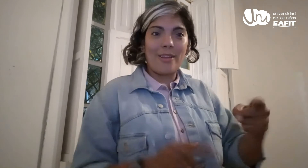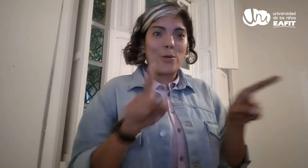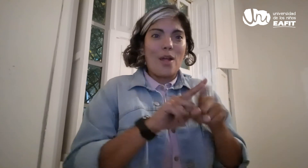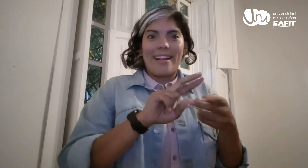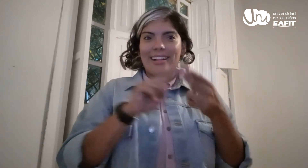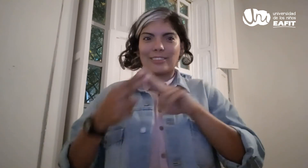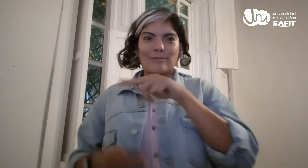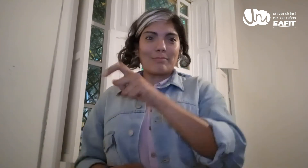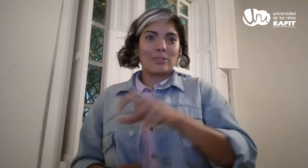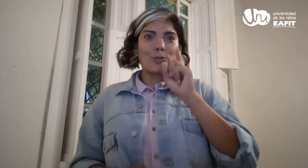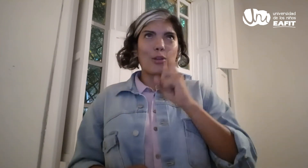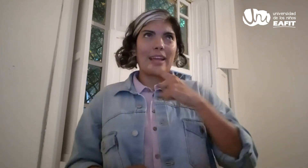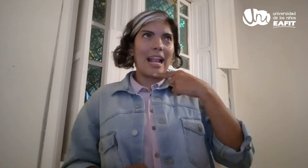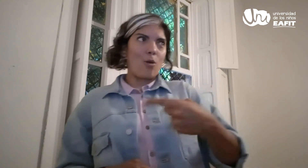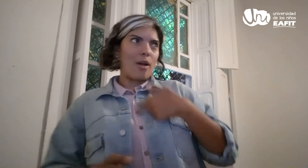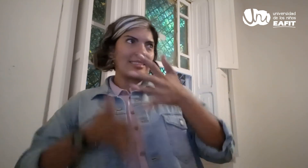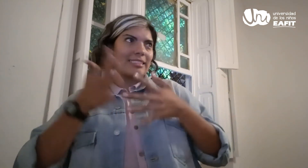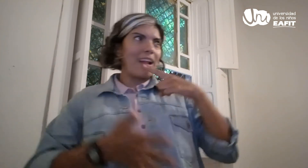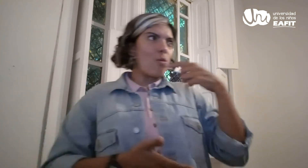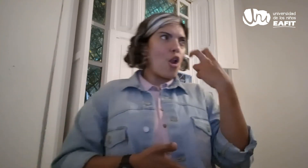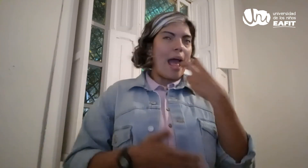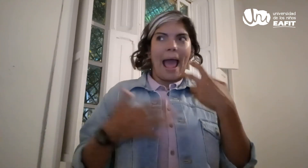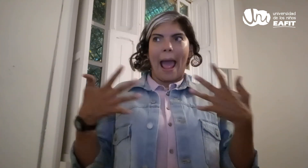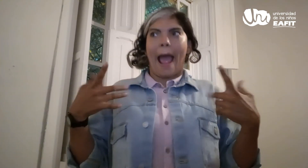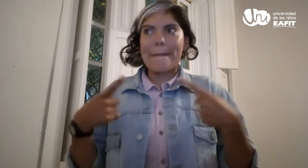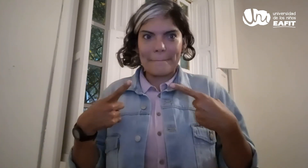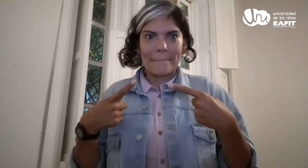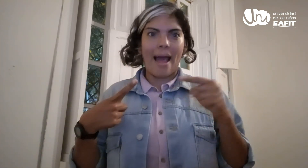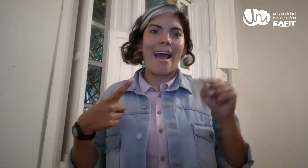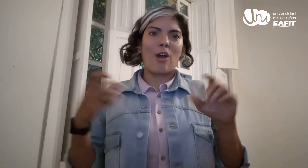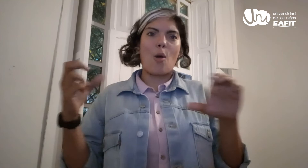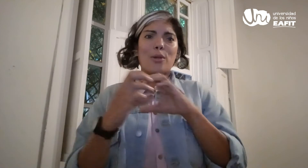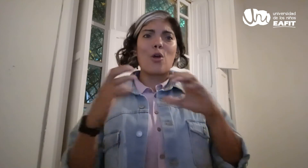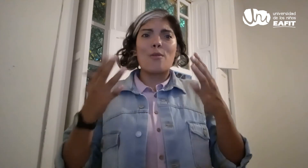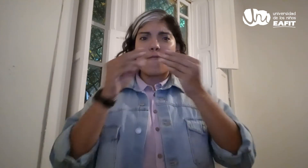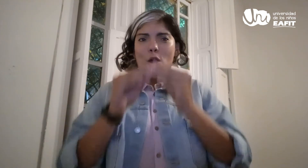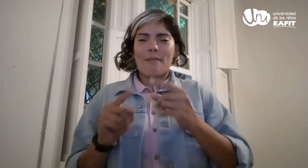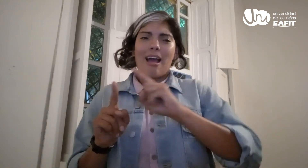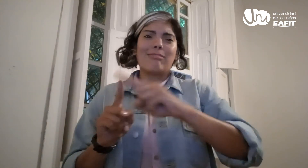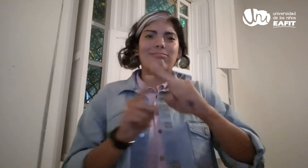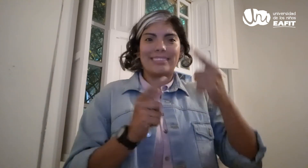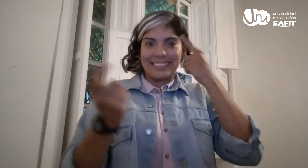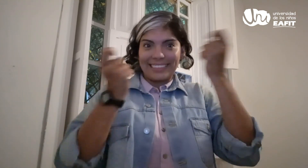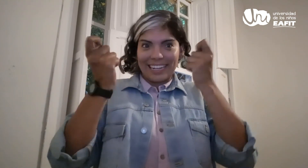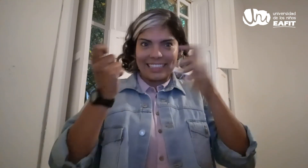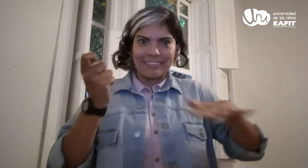un traductor o un intérprete. Esto es lo que sucede con las personas sordas y oyentes. Hay una barrera lingüística que debe ser mediada